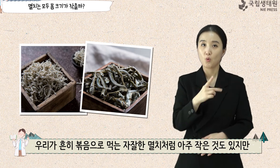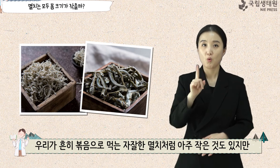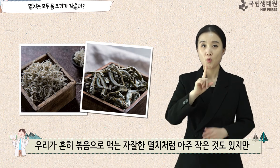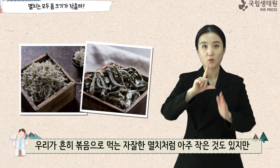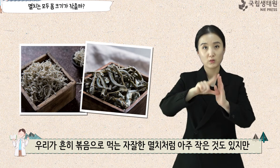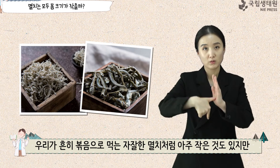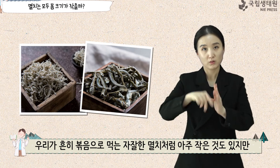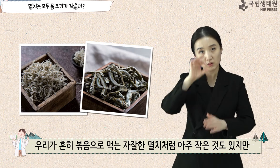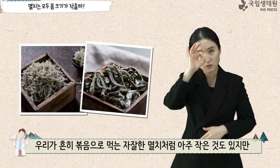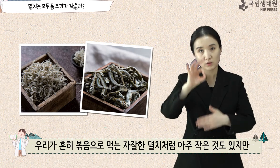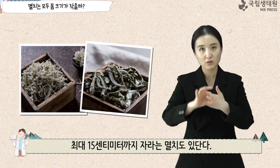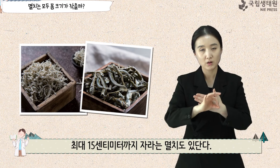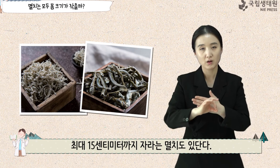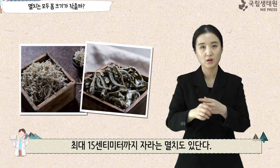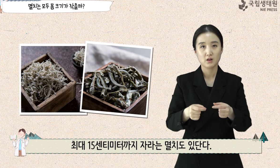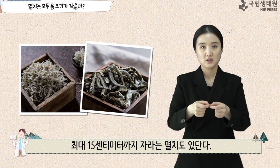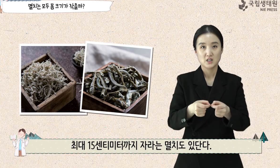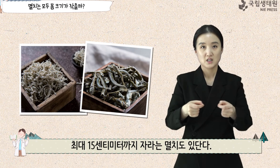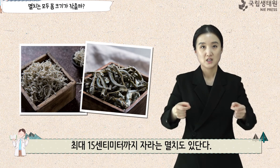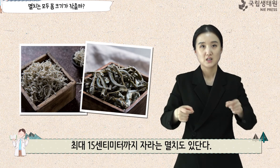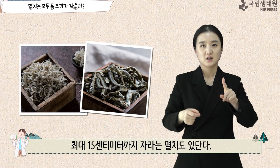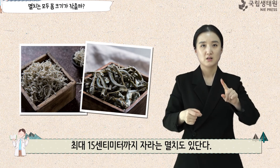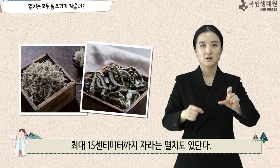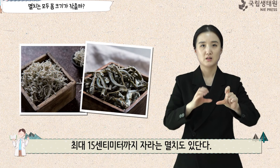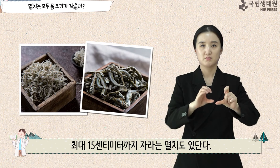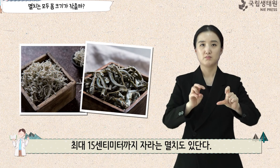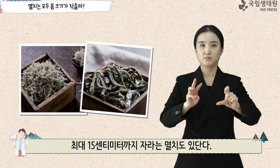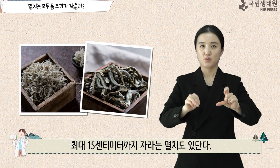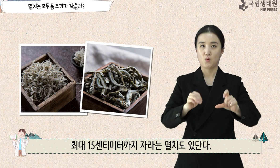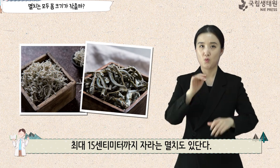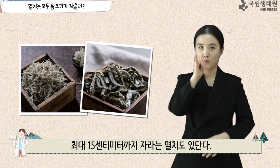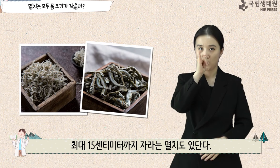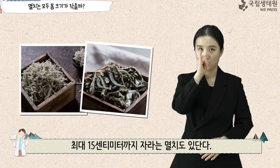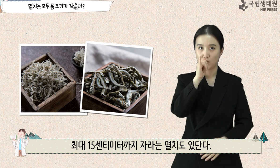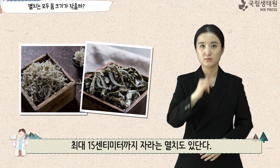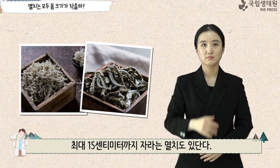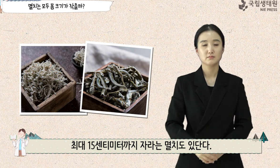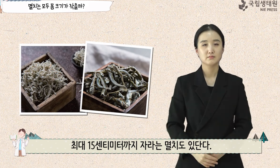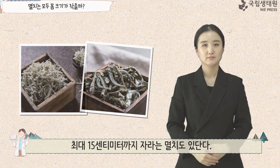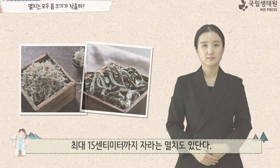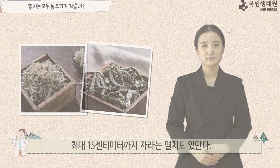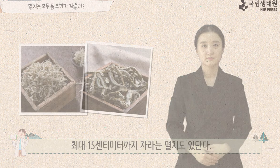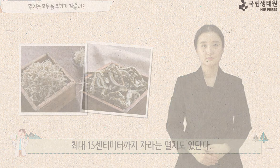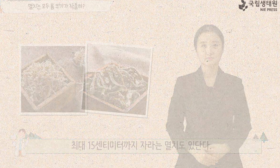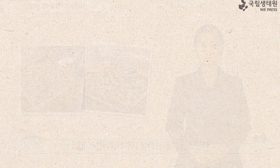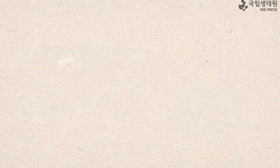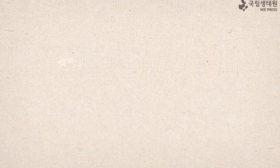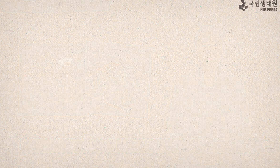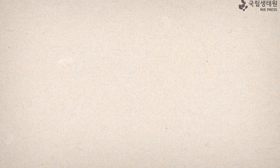작은 것도 있지만 최대 15cm까지 자라는 멸치도 있단다.